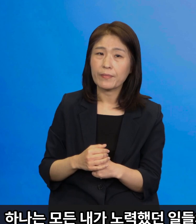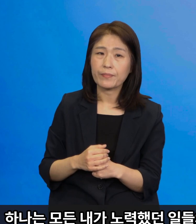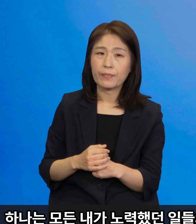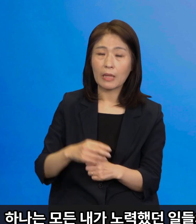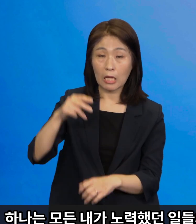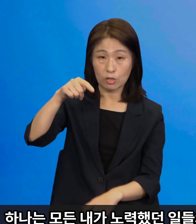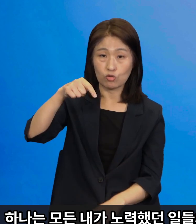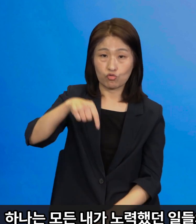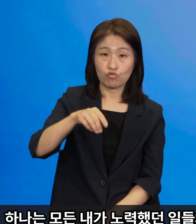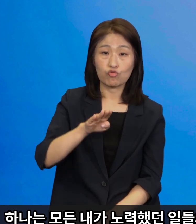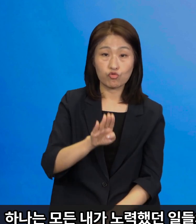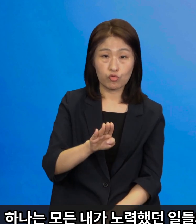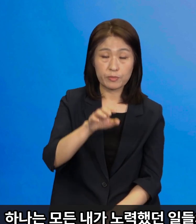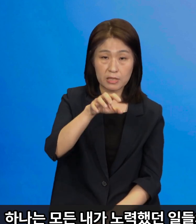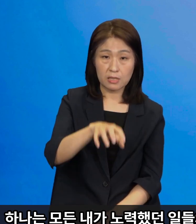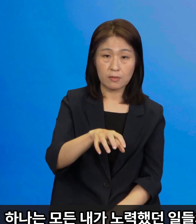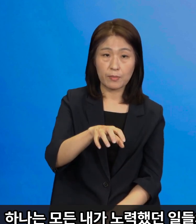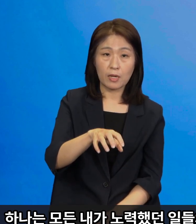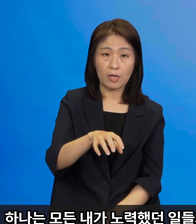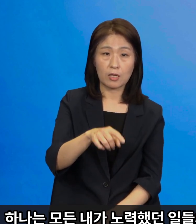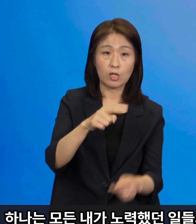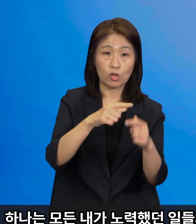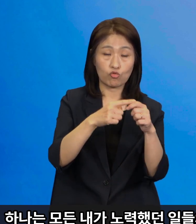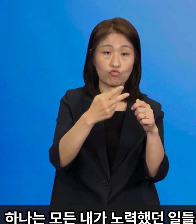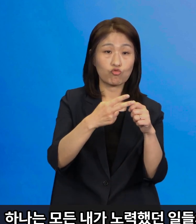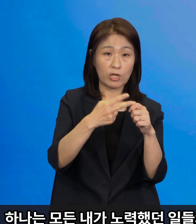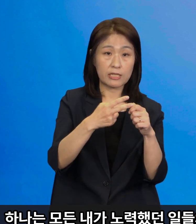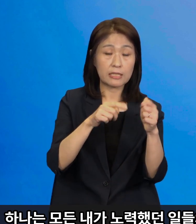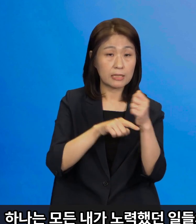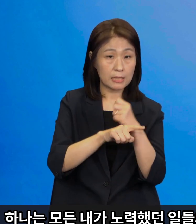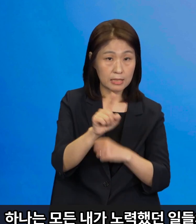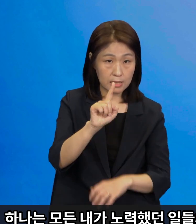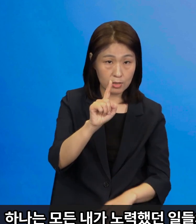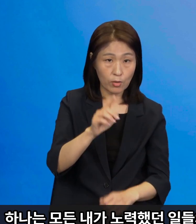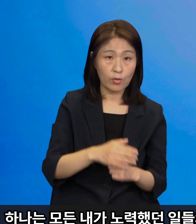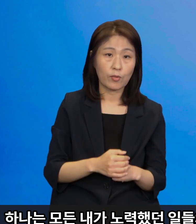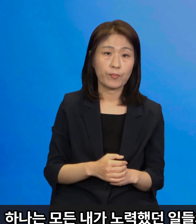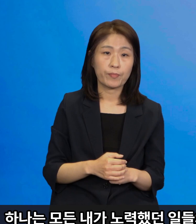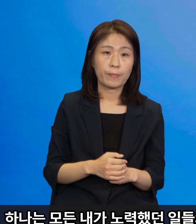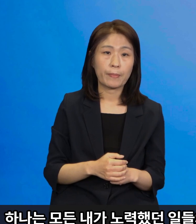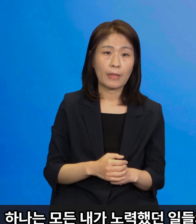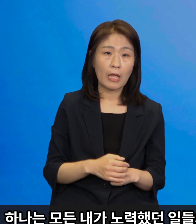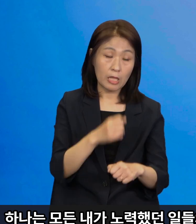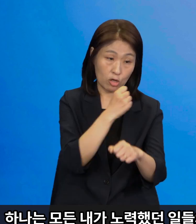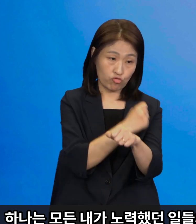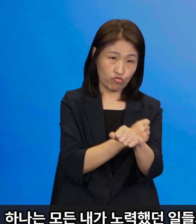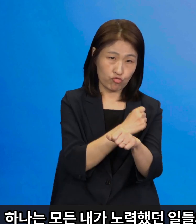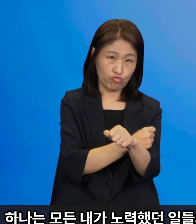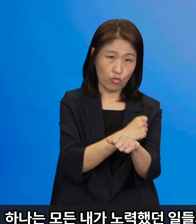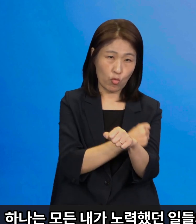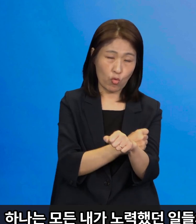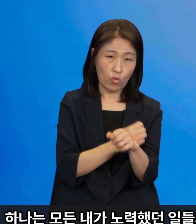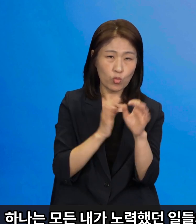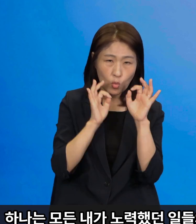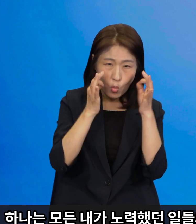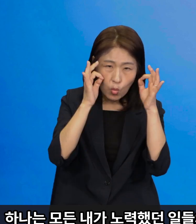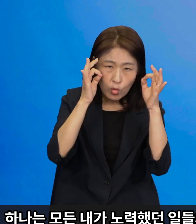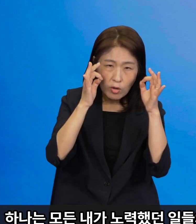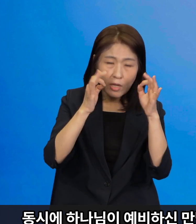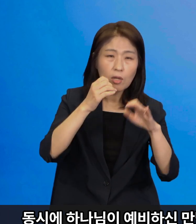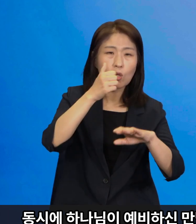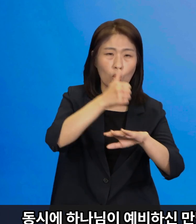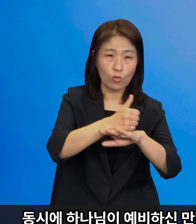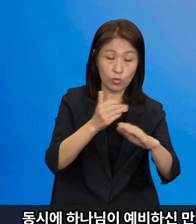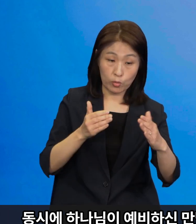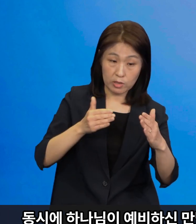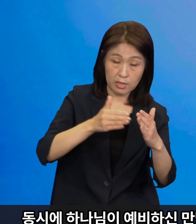있어요. 하나는 모든 내가 노력했던 일들의 결과로 내가 가게 된 곳, 그것이